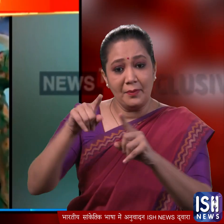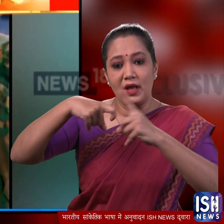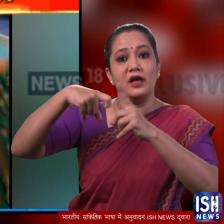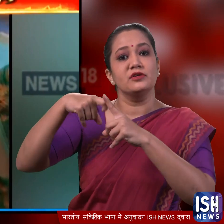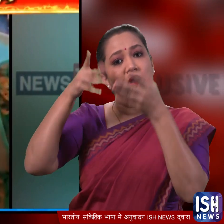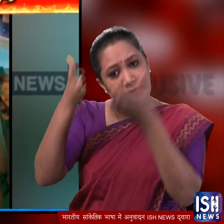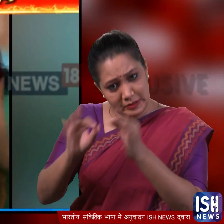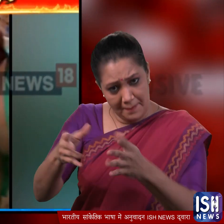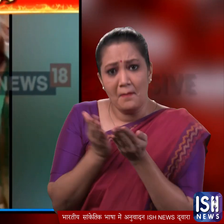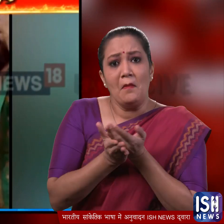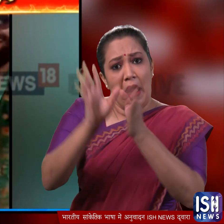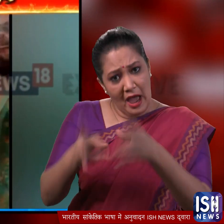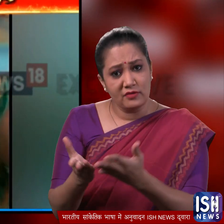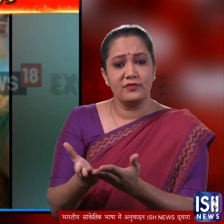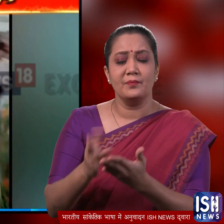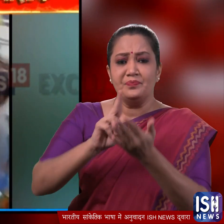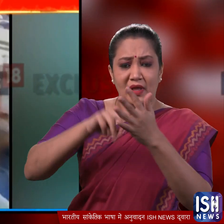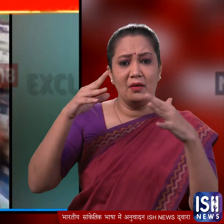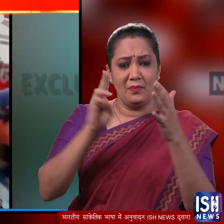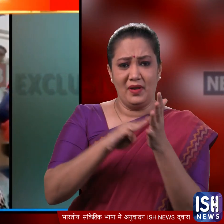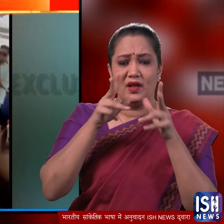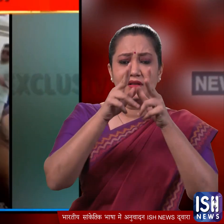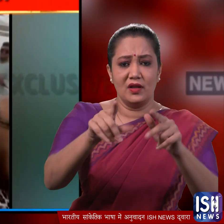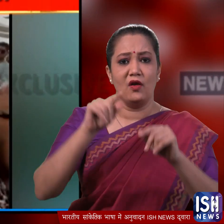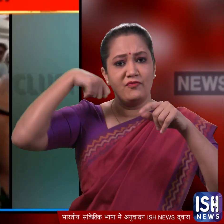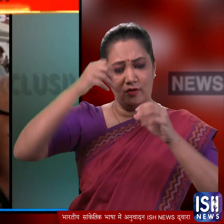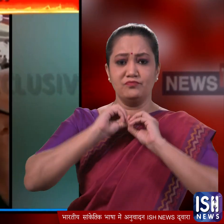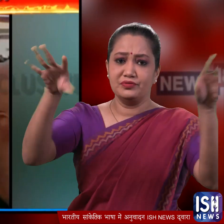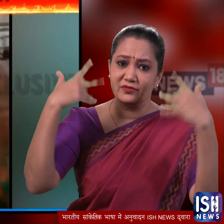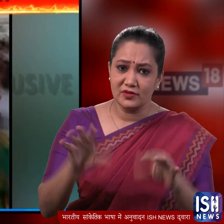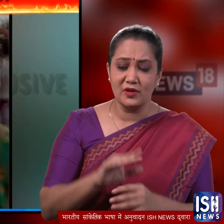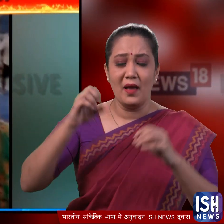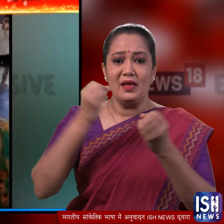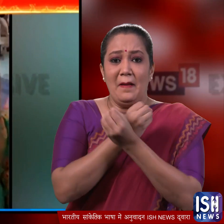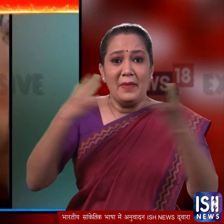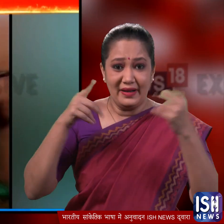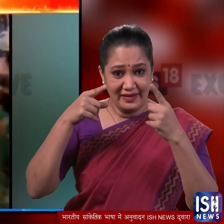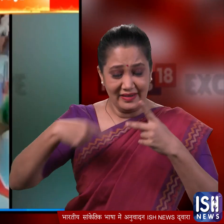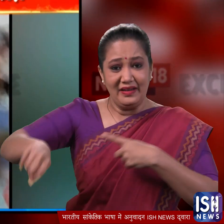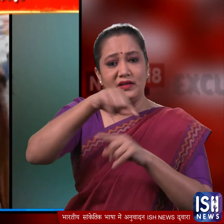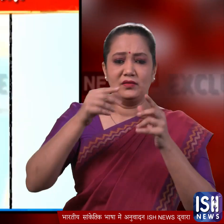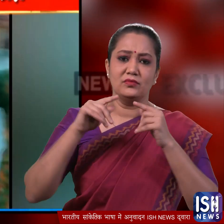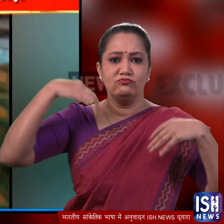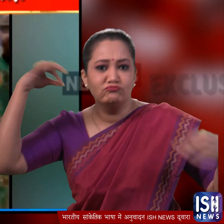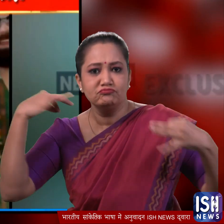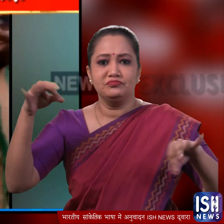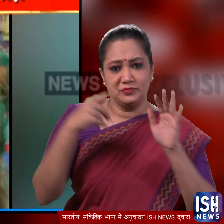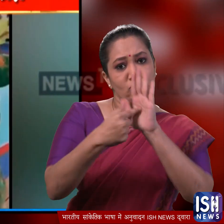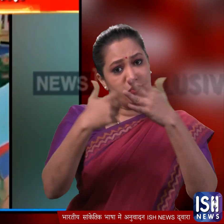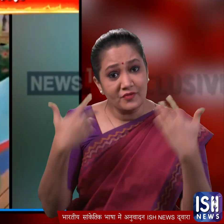वक्त भी काशिफ खान क्रूज पर मौजूद थे। नवाब मलिक ने ट्विटर पर पार्टी का एक वीडियो भी डाला जिसमें काशिफ खान डांस करते हुए दिखे।